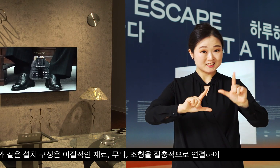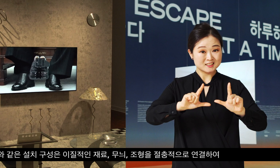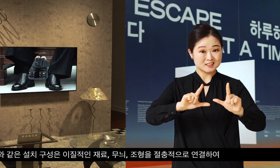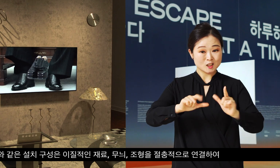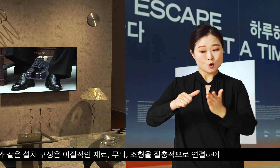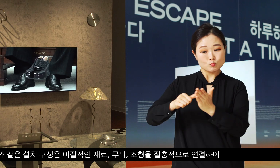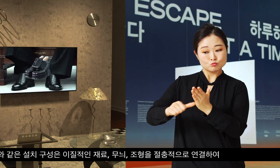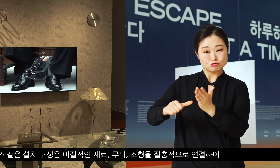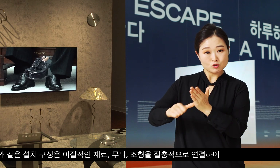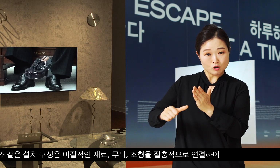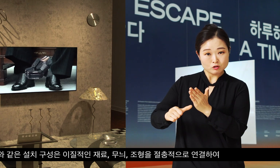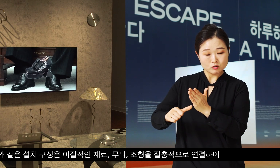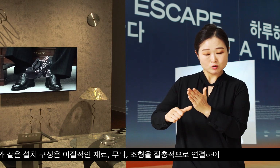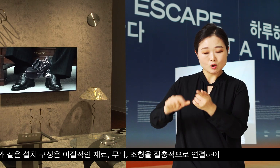조형을 절충적으로 연결하여